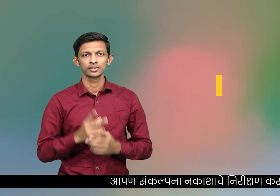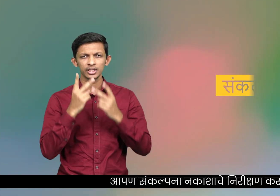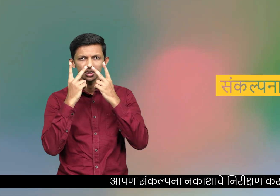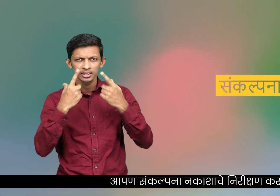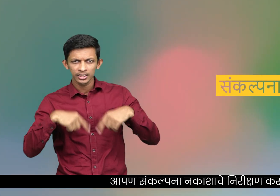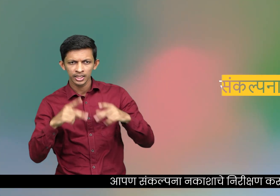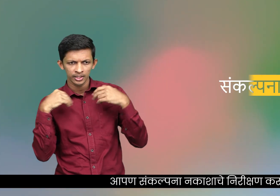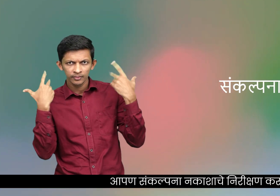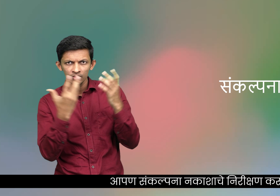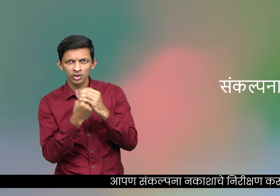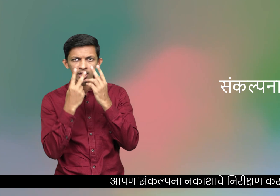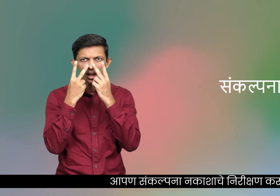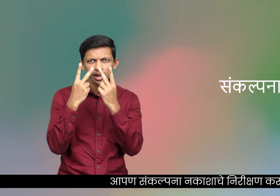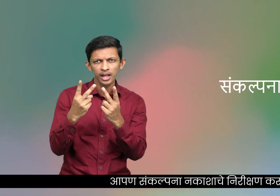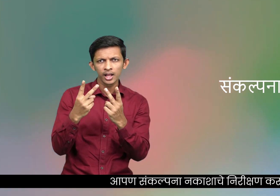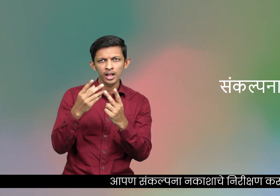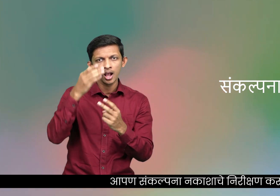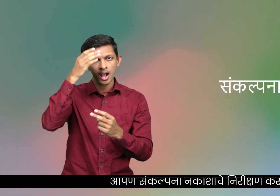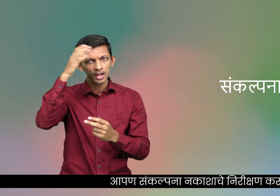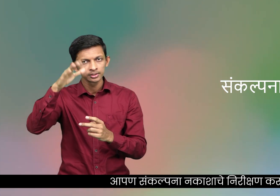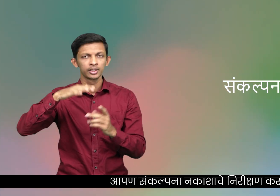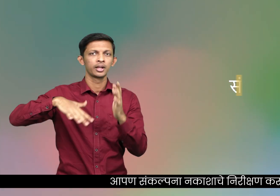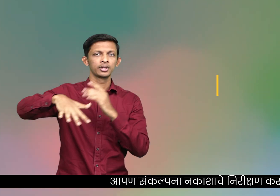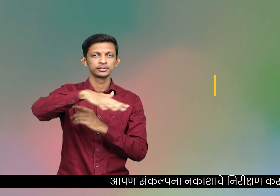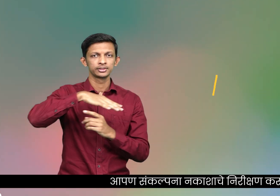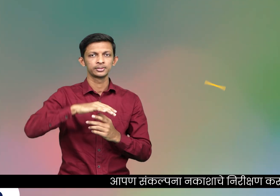आपण संकल्पना नकाशाचं निरीक्षण करूया.